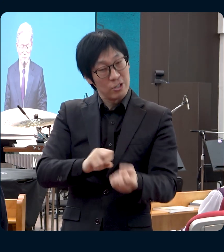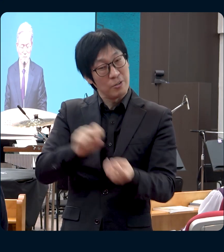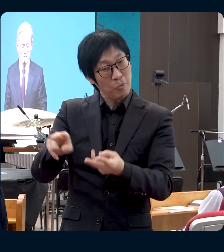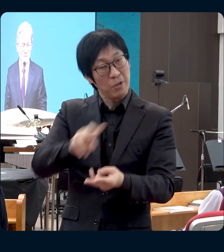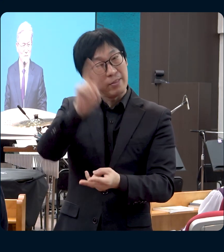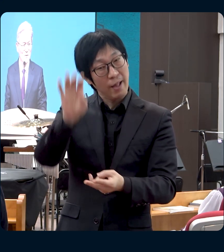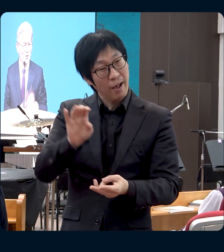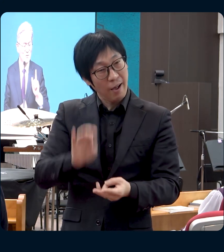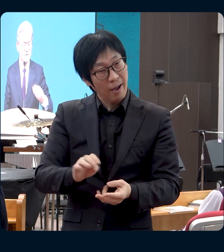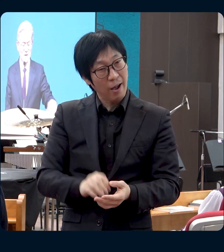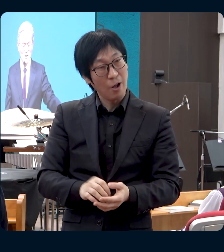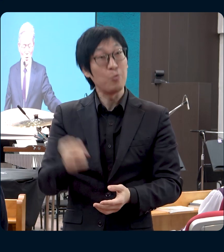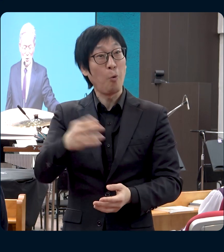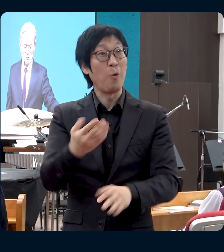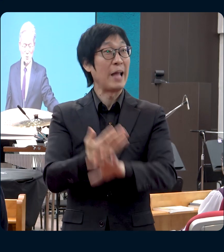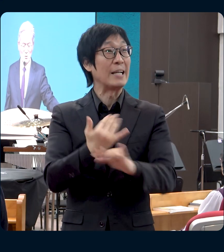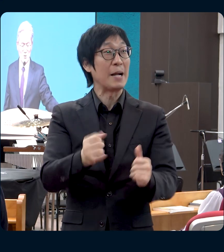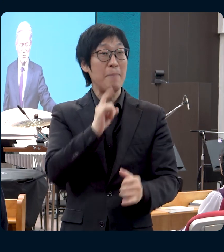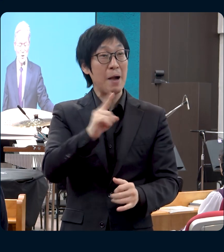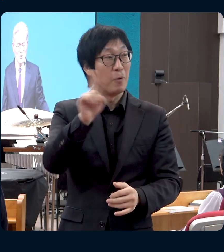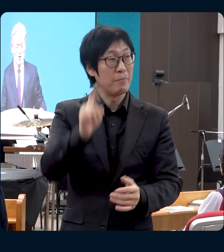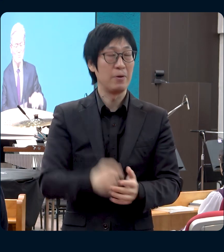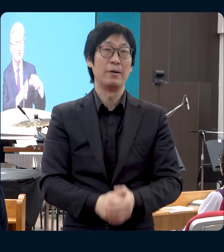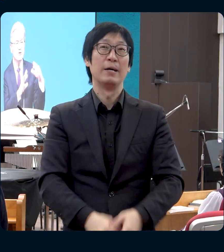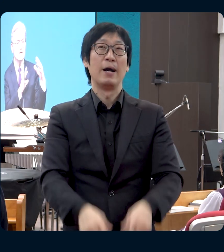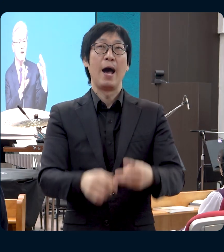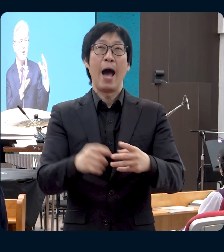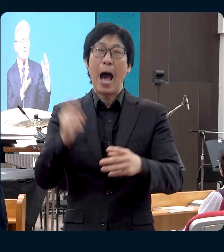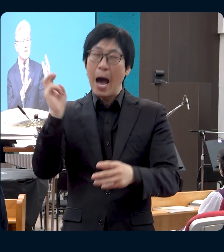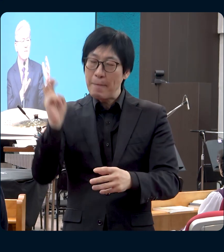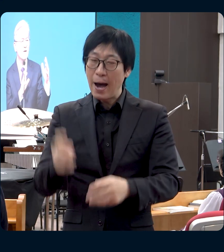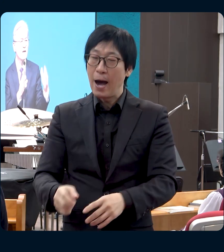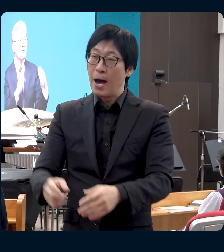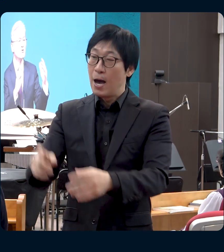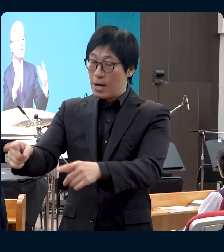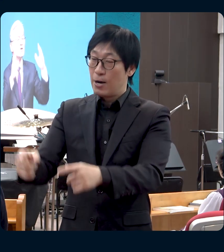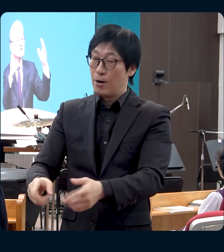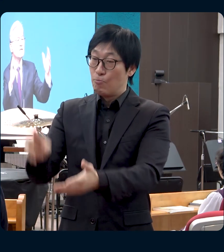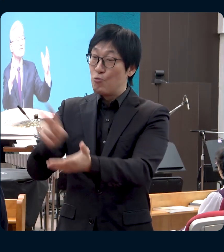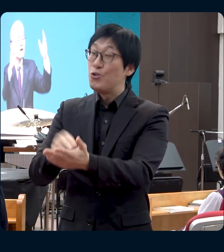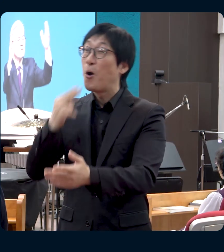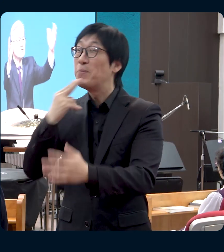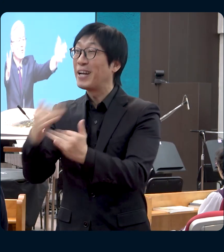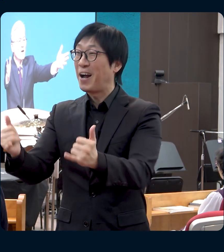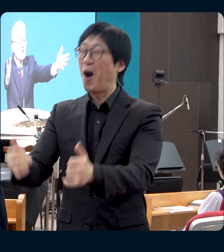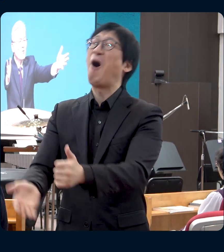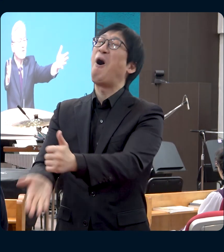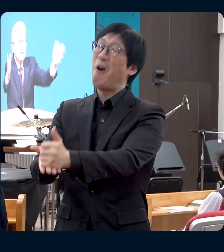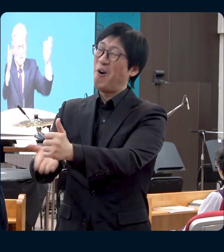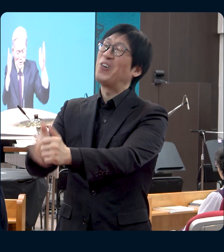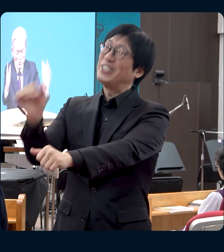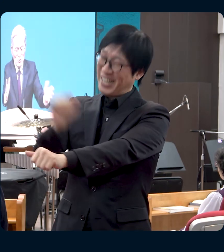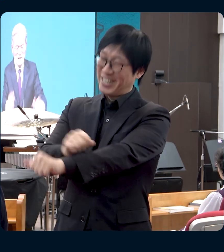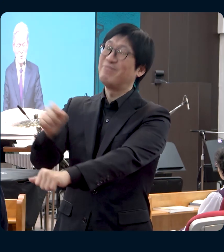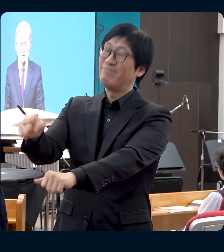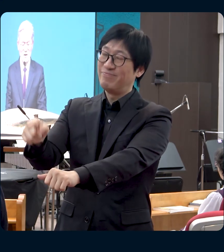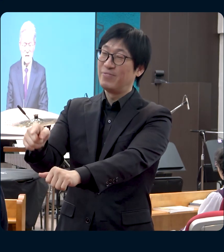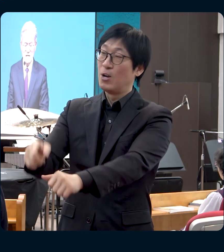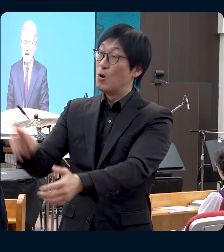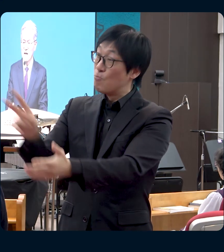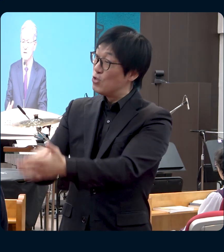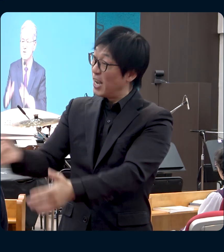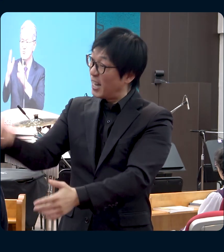것이다. 혹은 고린도 교인들 중에서 문제가 없는 사람들한테 먼저 칭찬하면서 보내고, 그리고